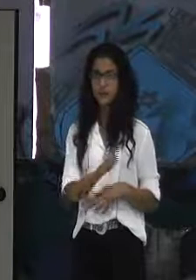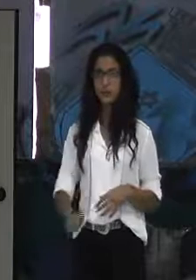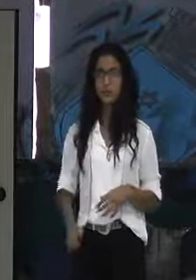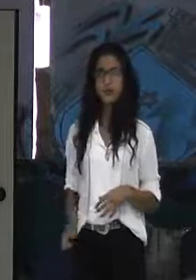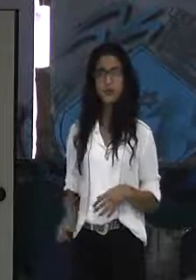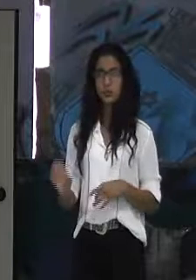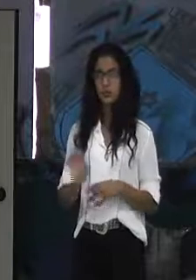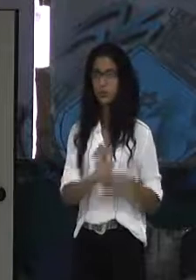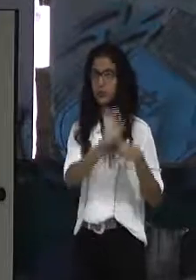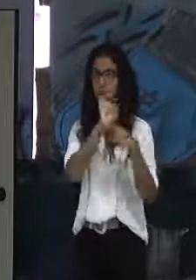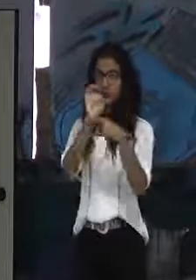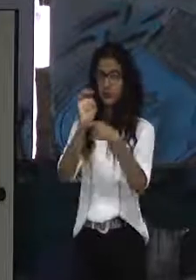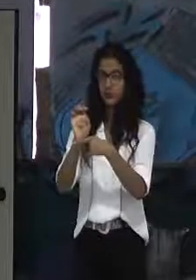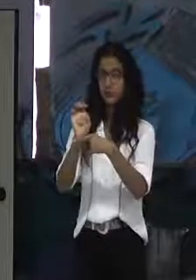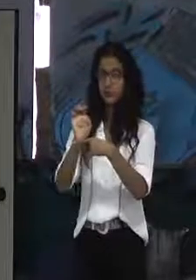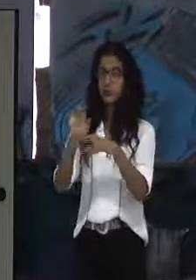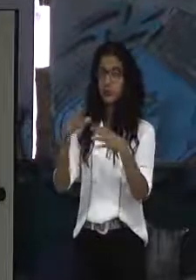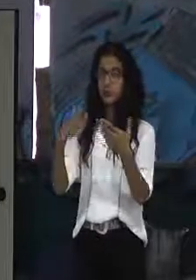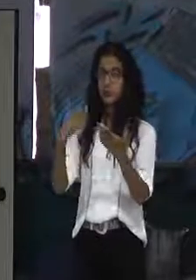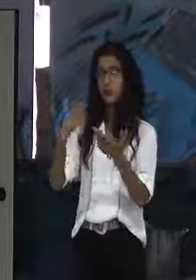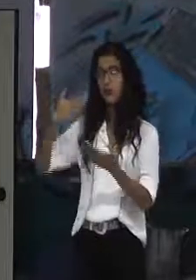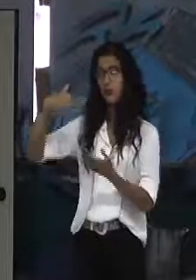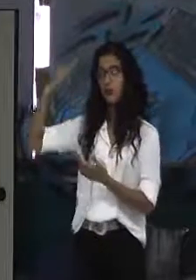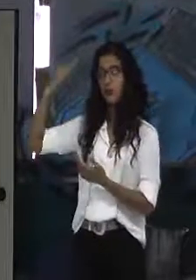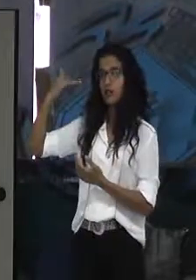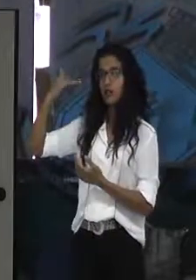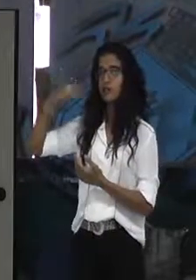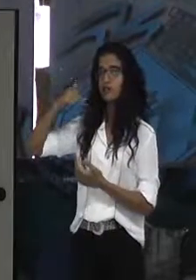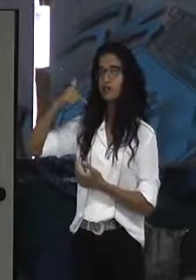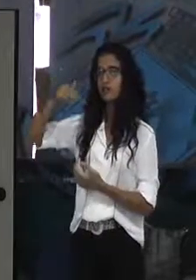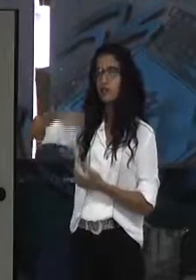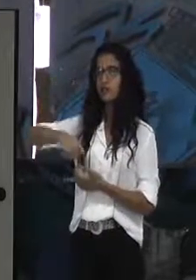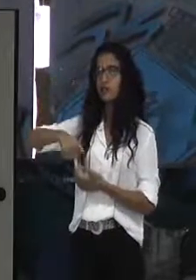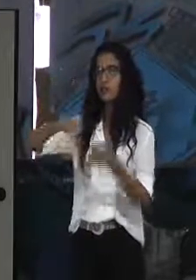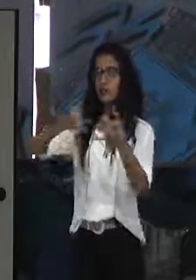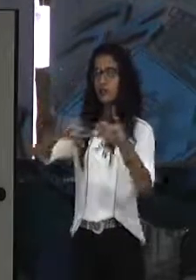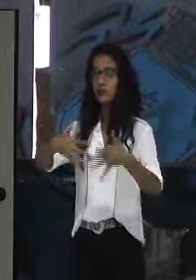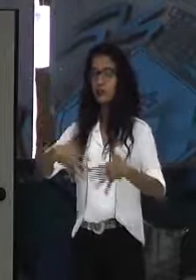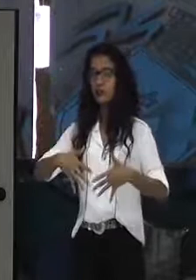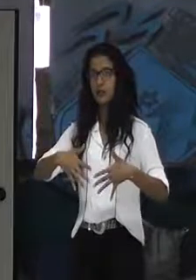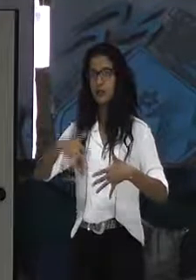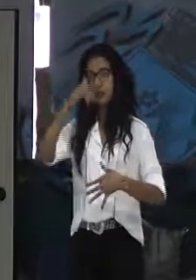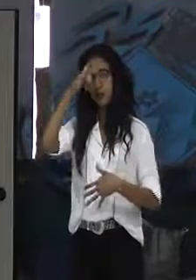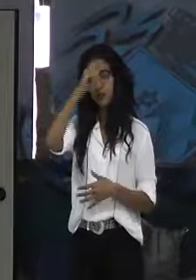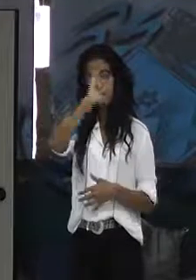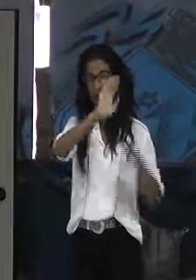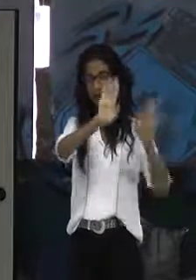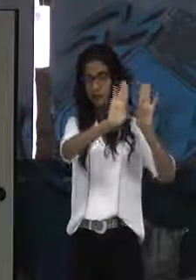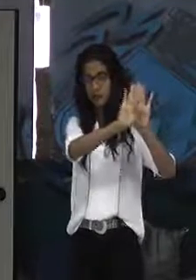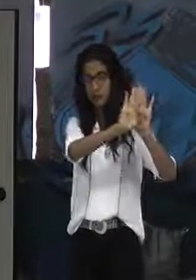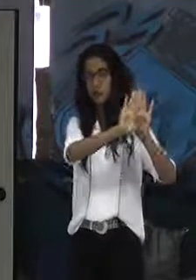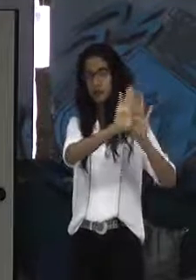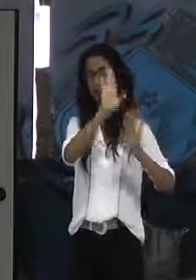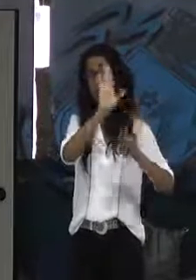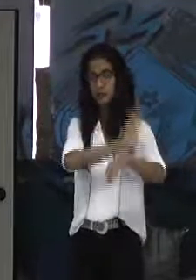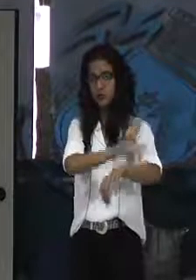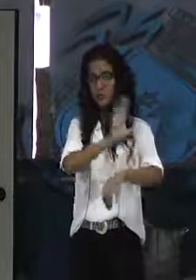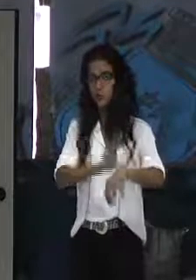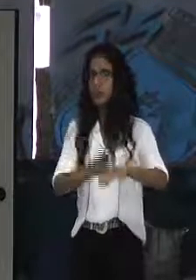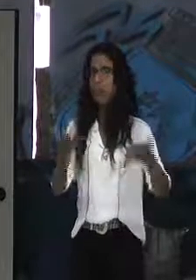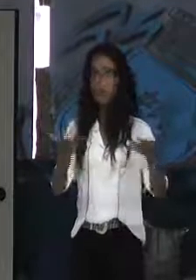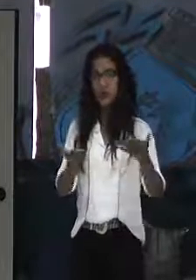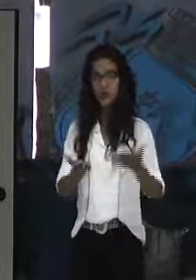lá atrás, nós viemos aqui falar contra a desativação do Hospital Geral Luiziana Filho. Hoje nós voltamos a